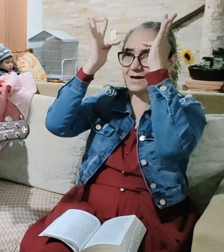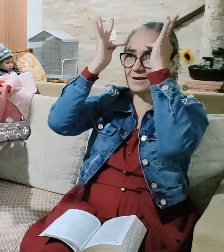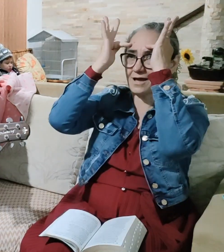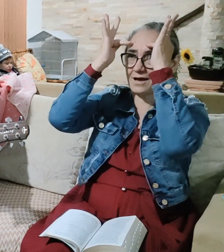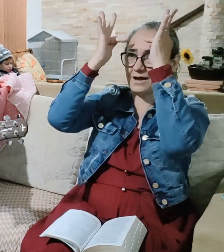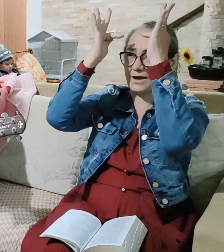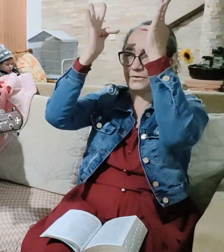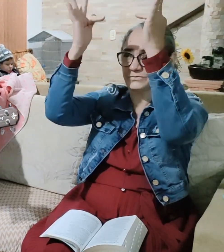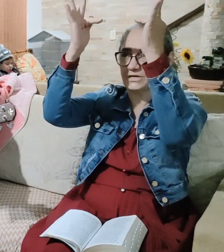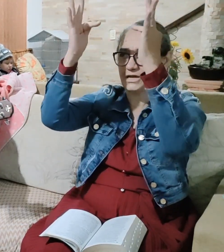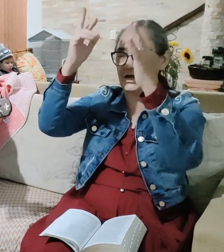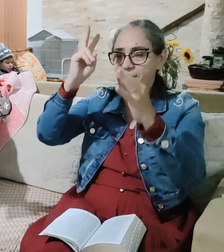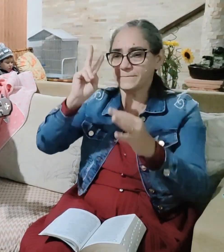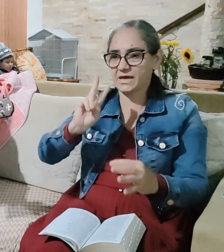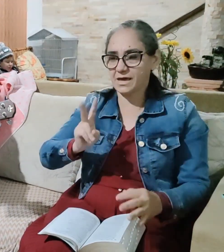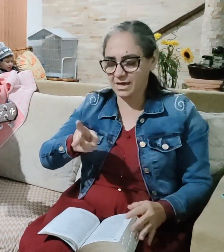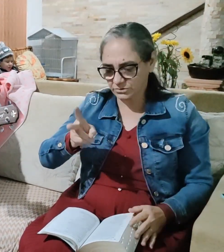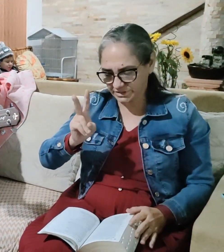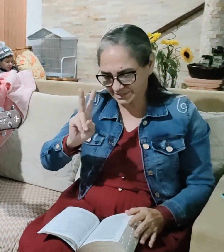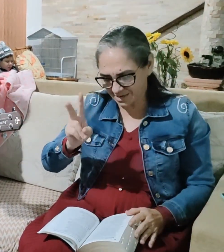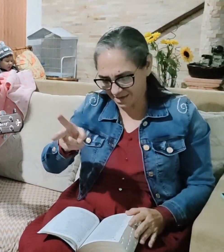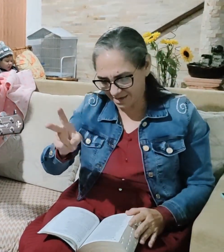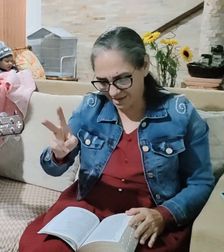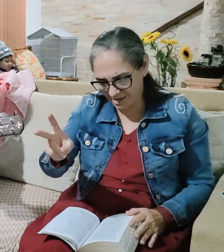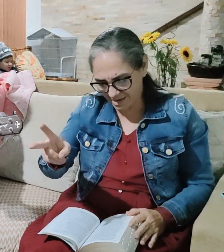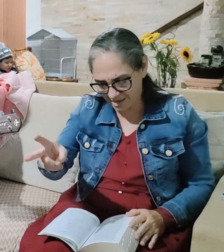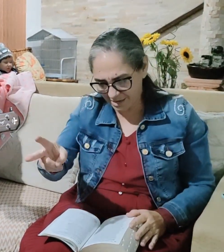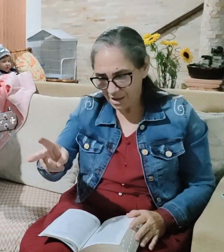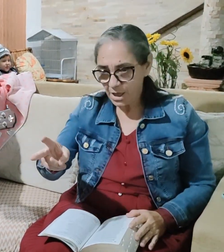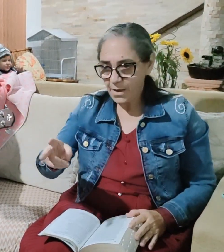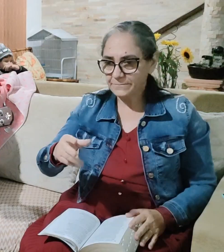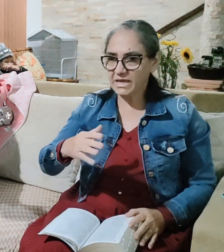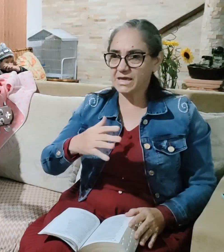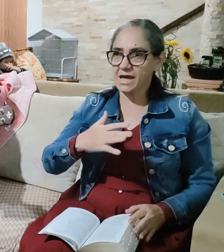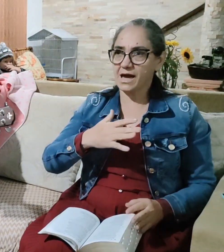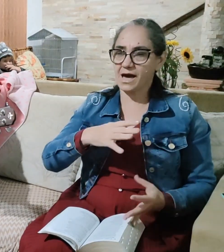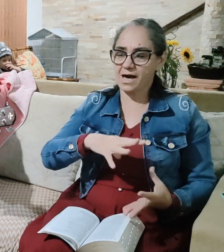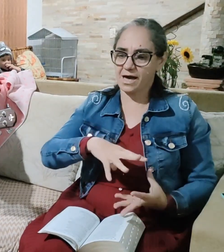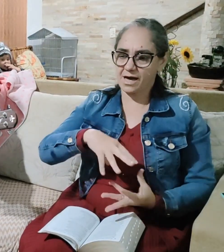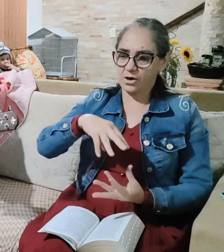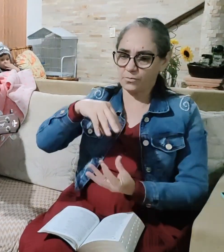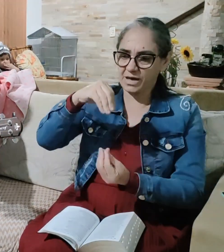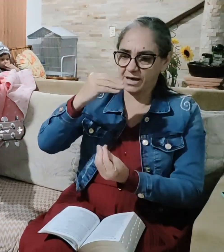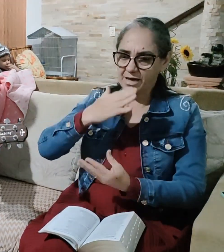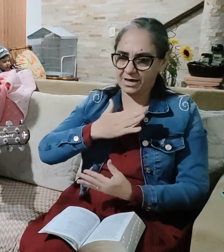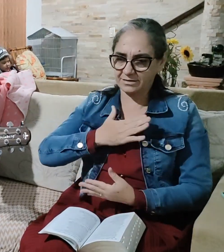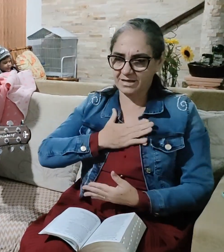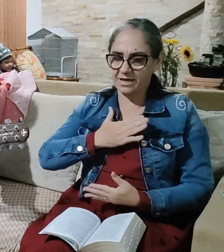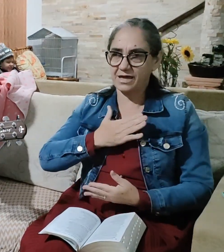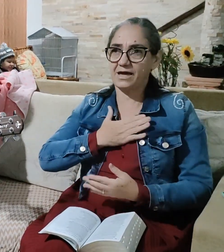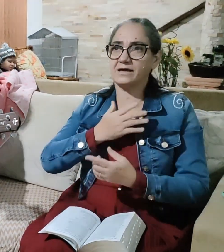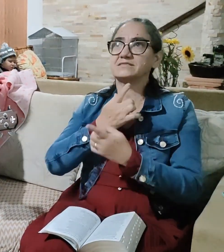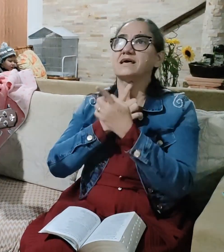consagrar-te em meu ser. Minha alma